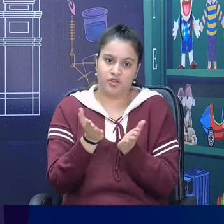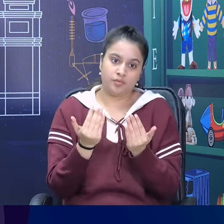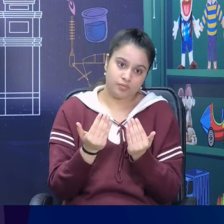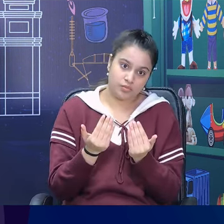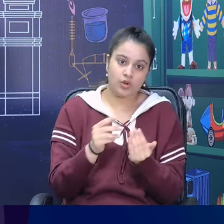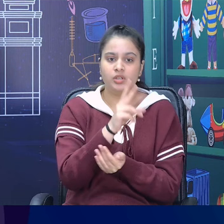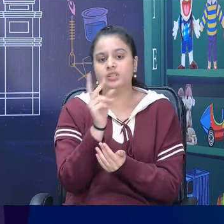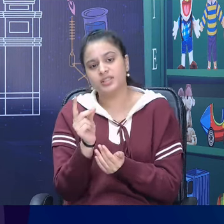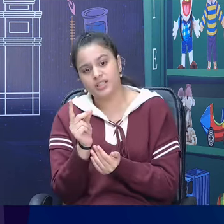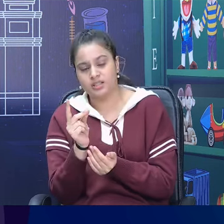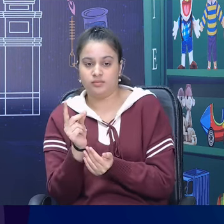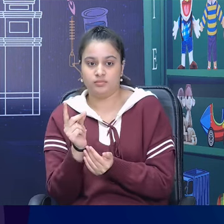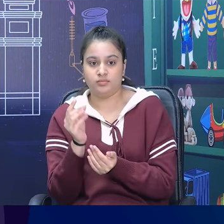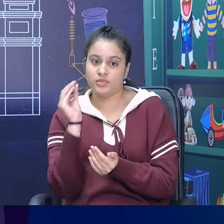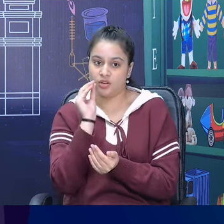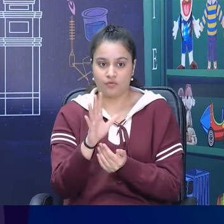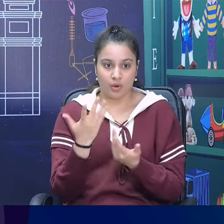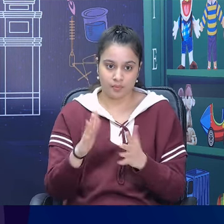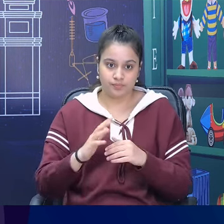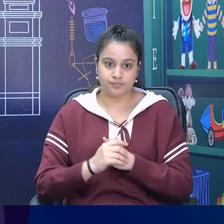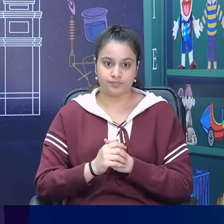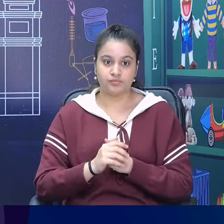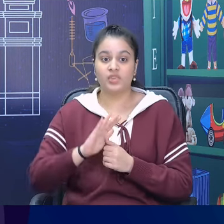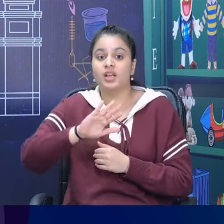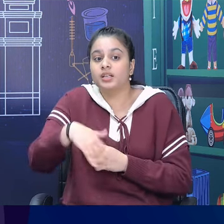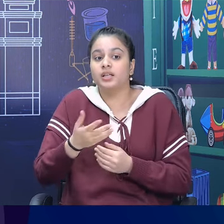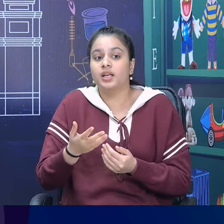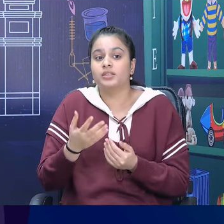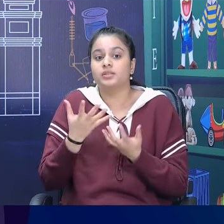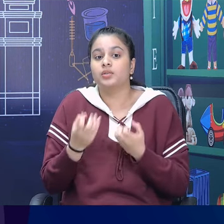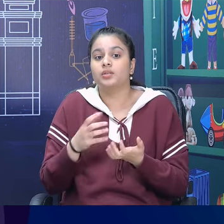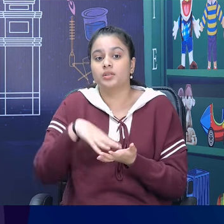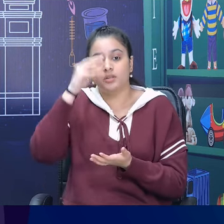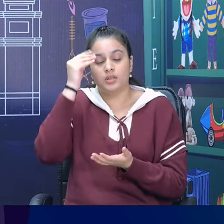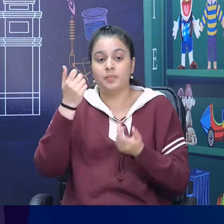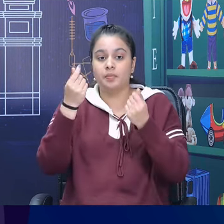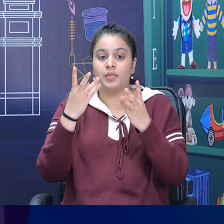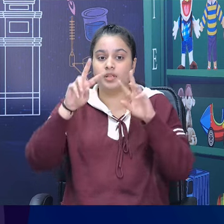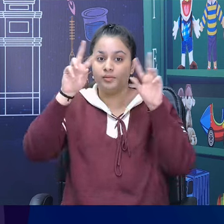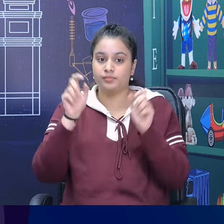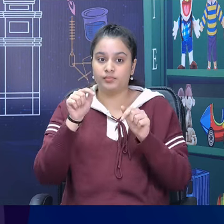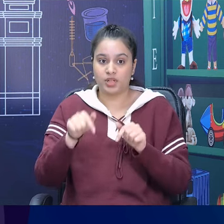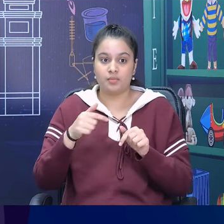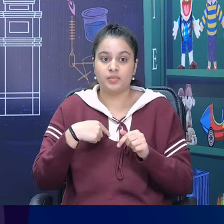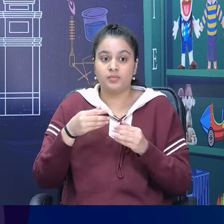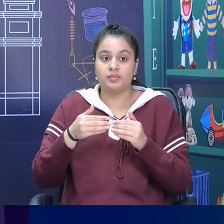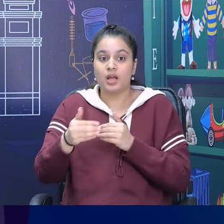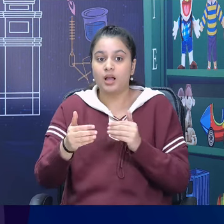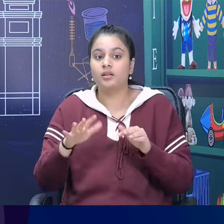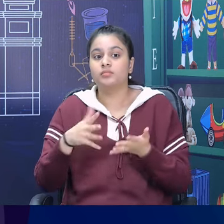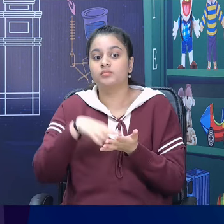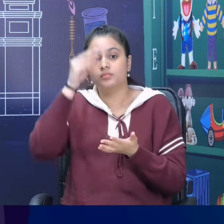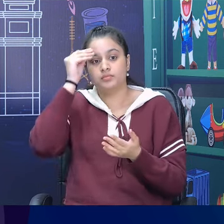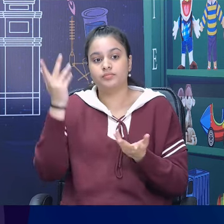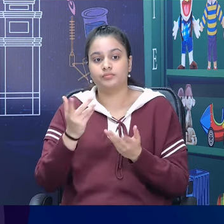दूसरी टेक्नीक के बारे में भी सर ने बताया तो अब नेक्स्ट सर से जानते हैं हमारे मैथमेटिक्स के टॉपिक में अब हम आगे क्या जानने वाले हैं